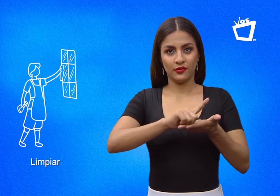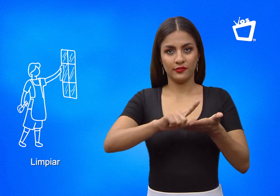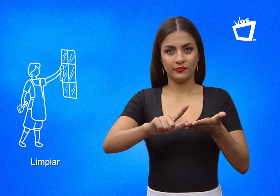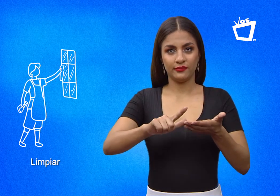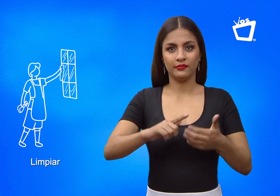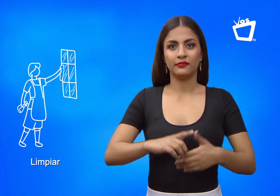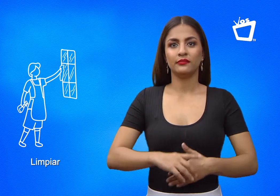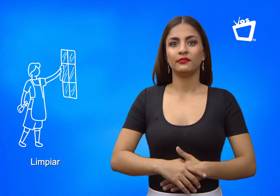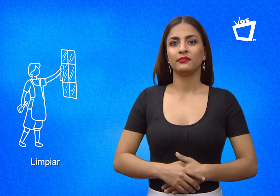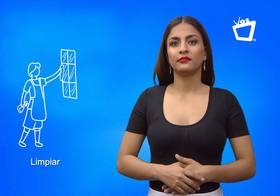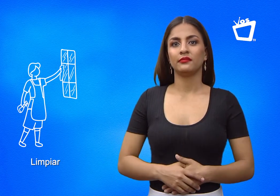Limpiar.